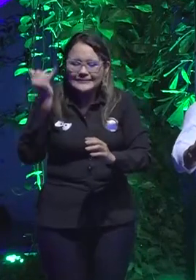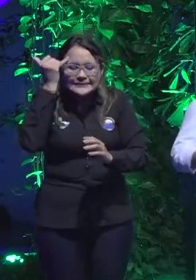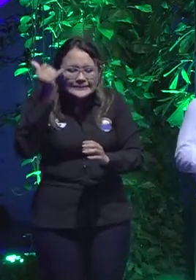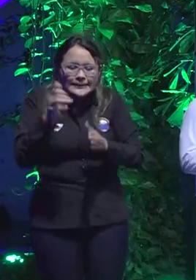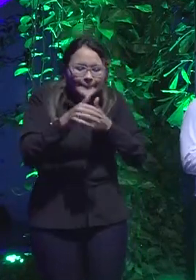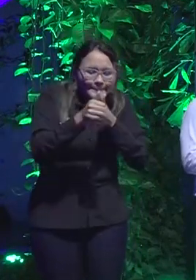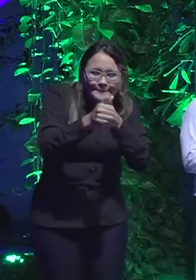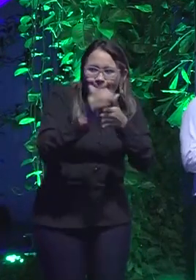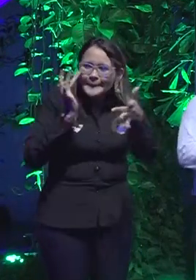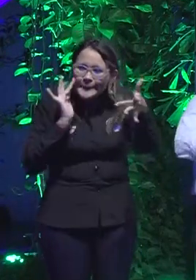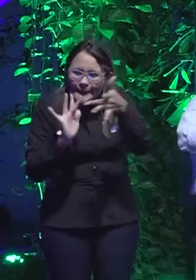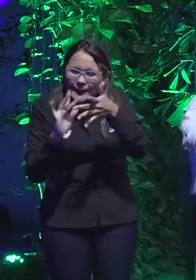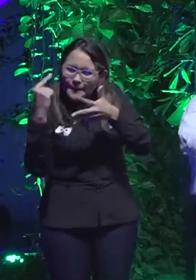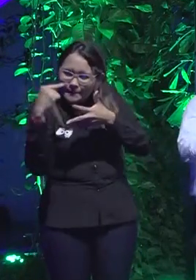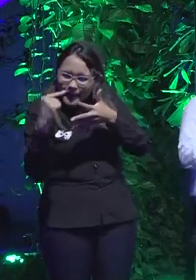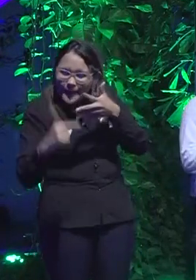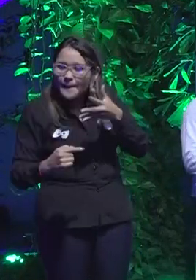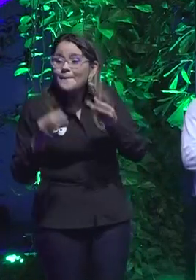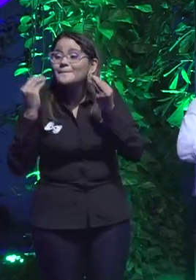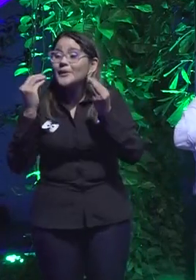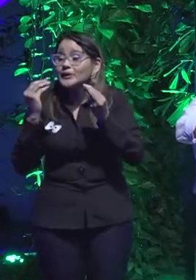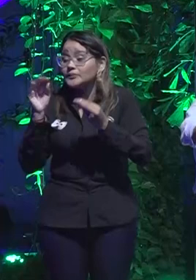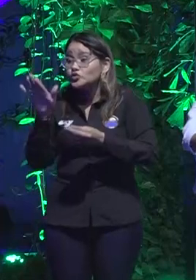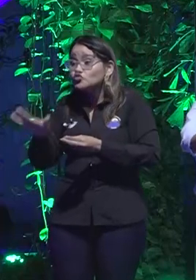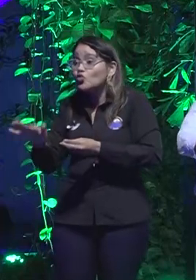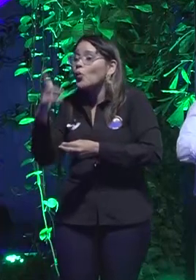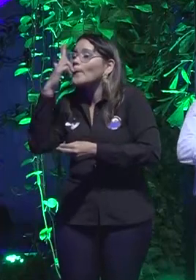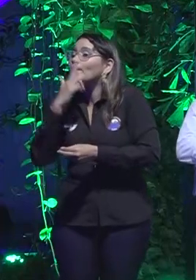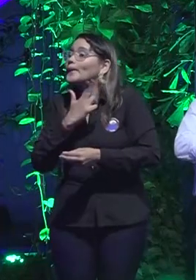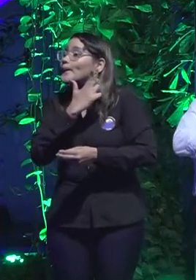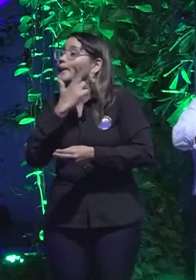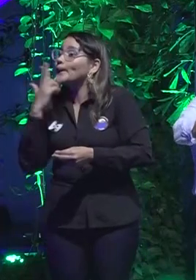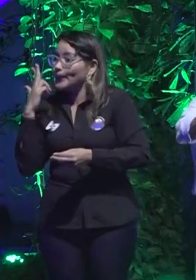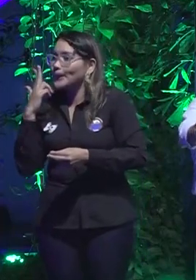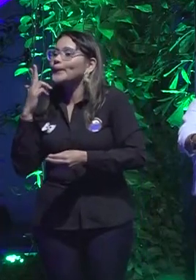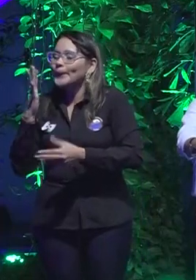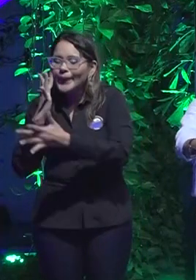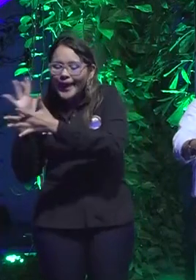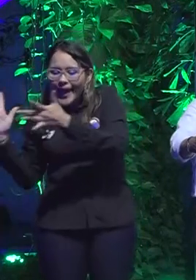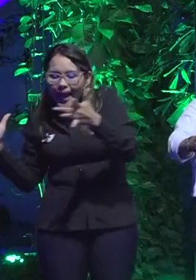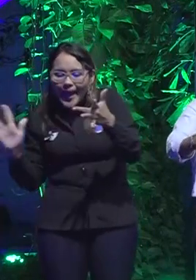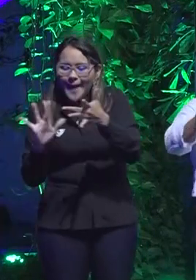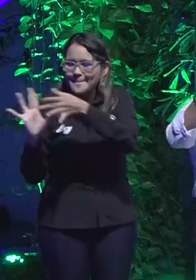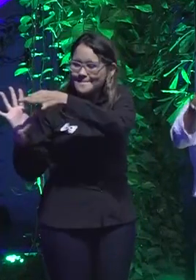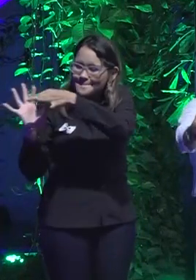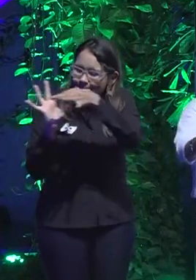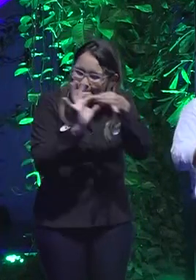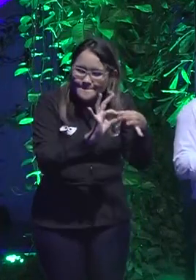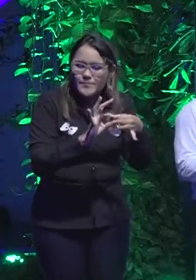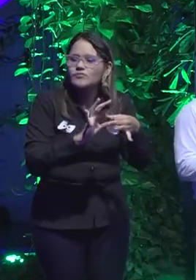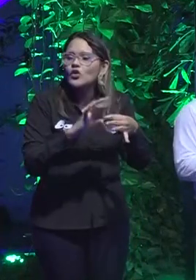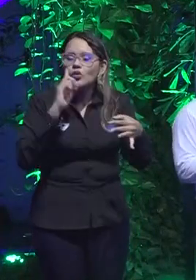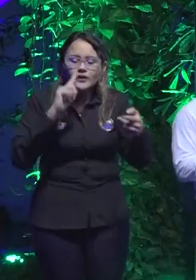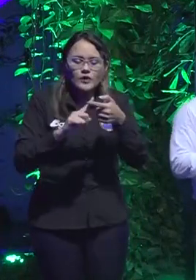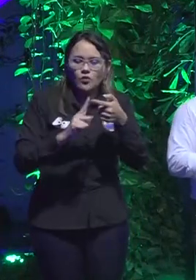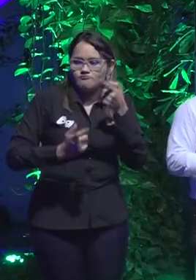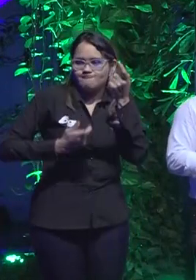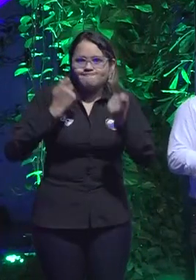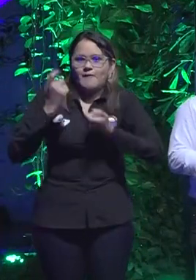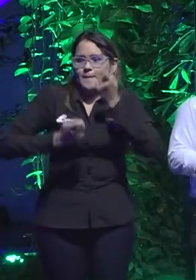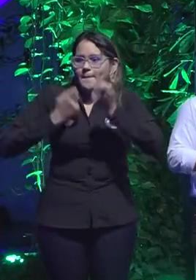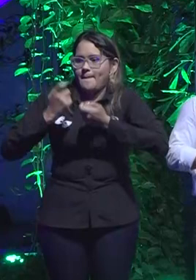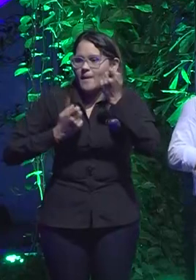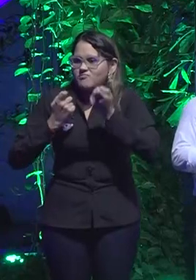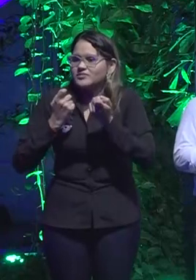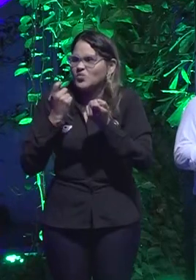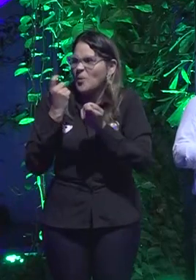clara para que ese engagement se articule con algo que vaya mucho más allá, con el emprendimiento. El plan de